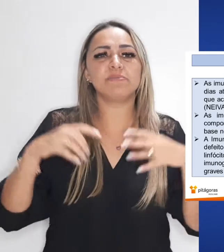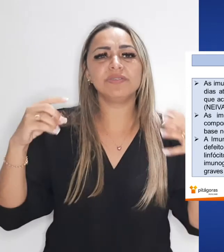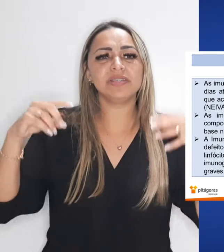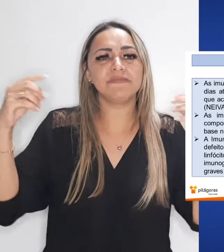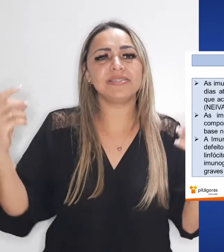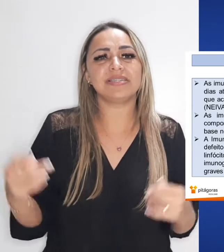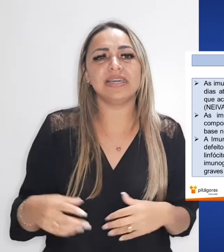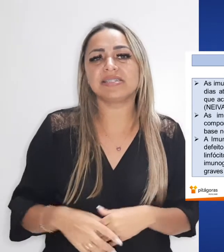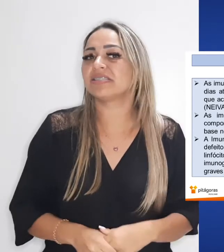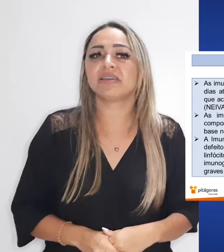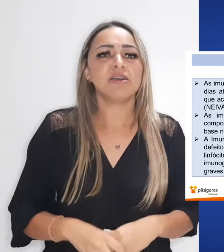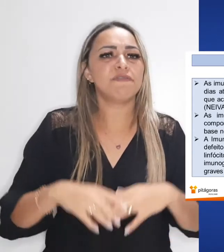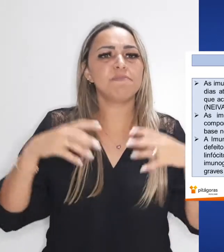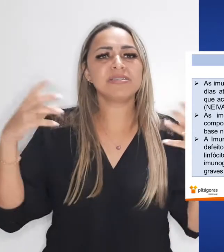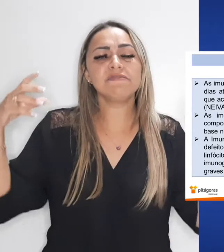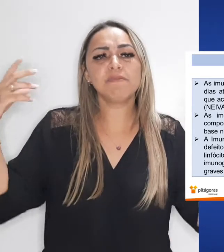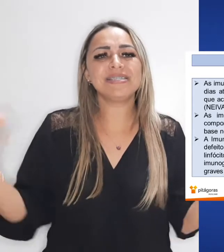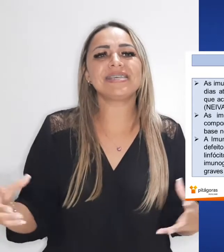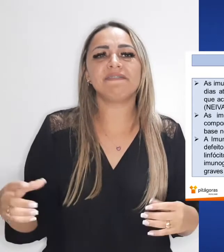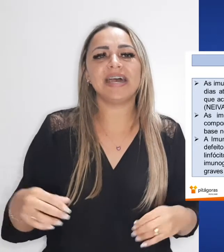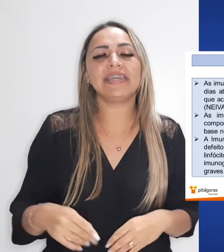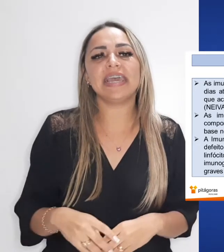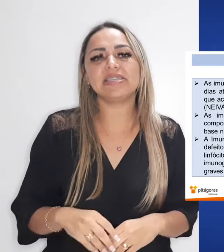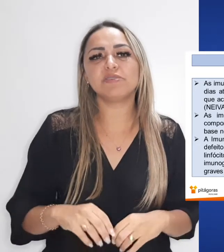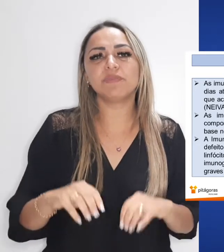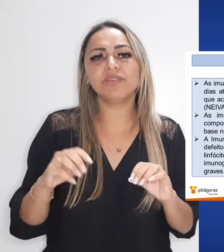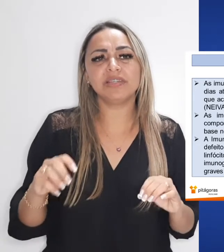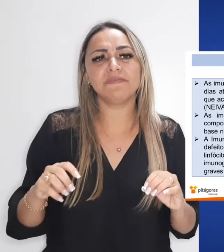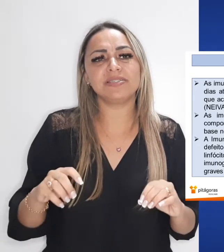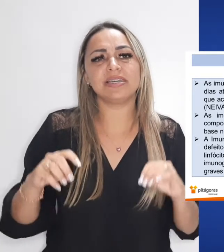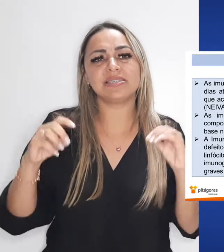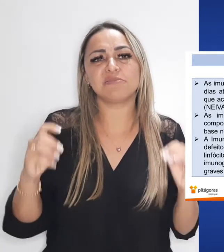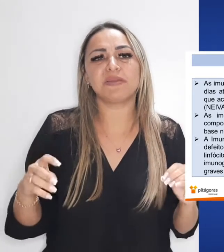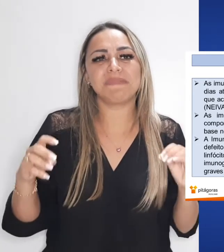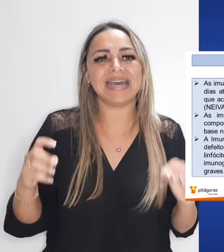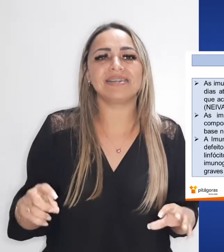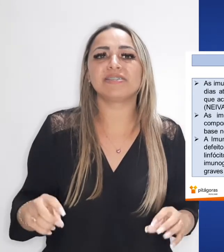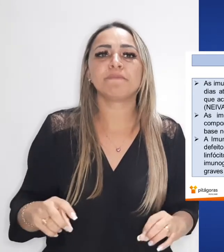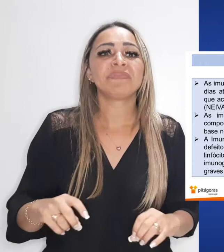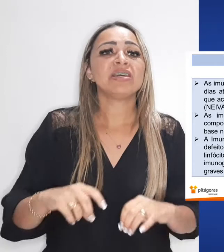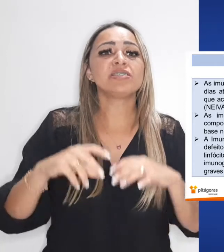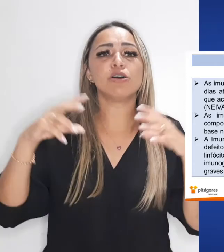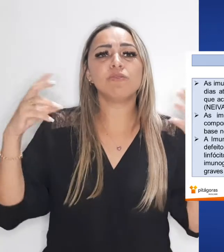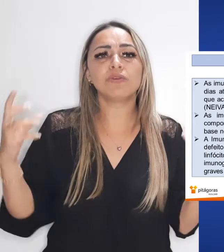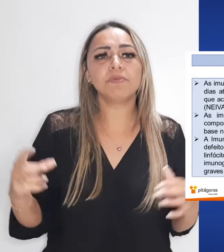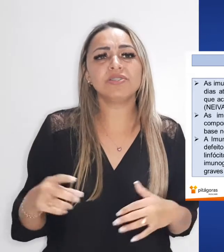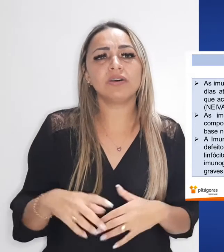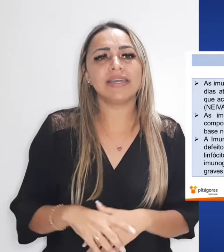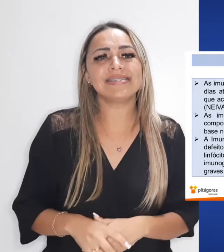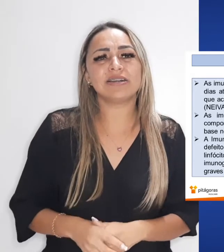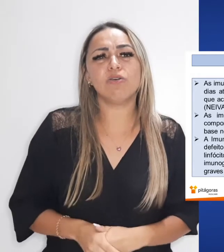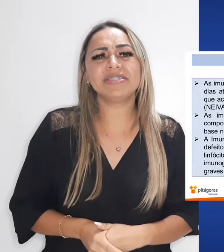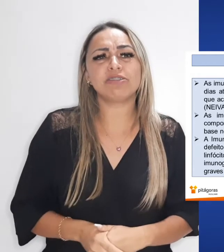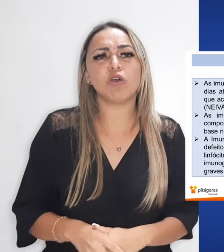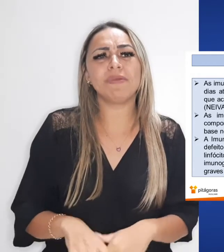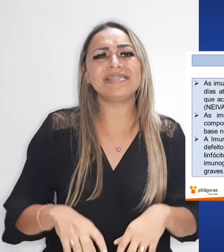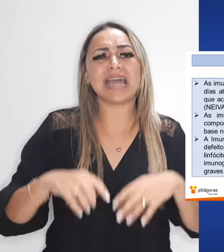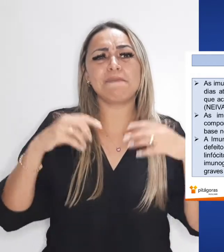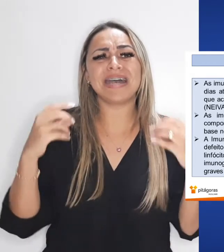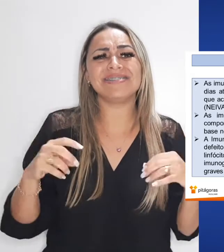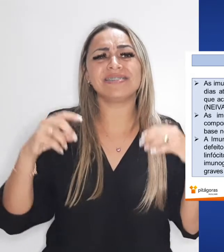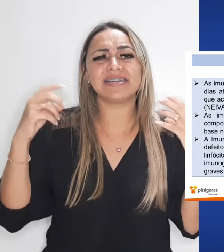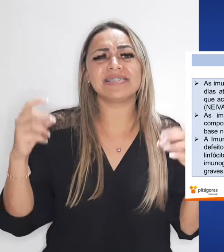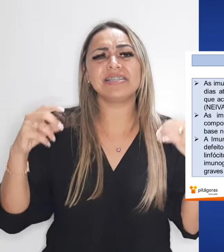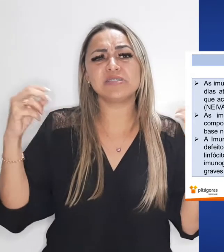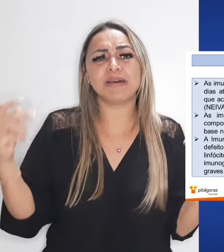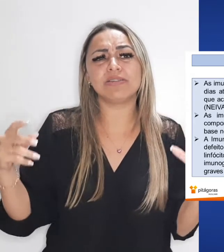das imunodeficiências, foi possível observar que as imunodeficiências primárias são um grupo de doença onde atualmente há